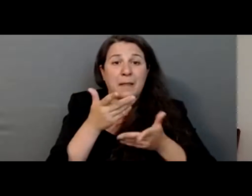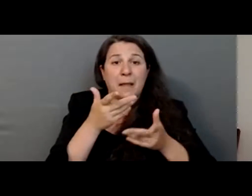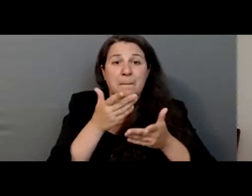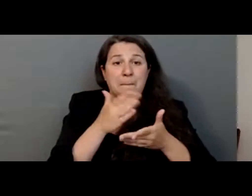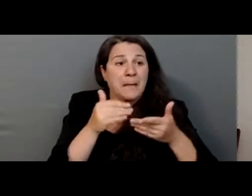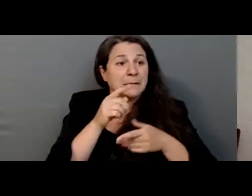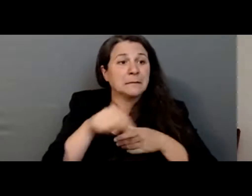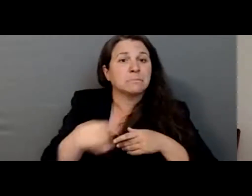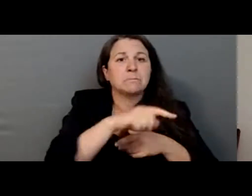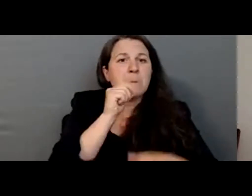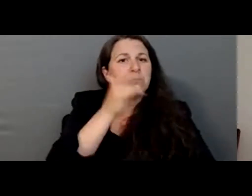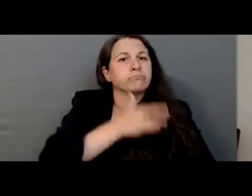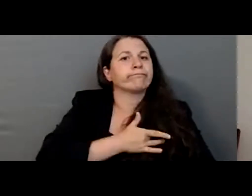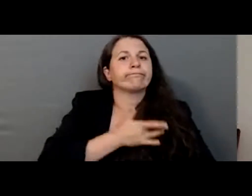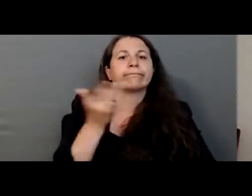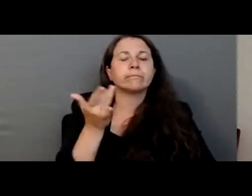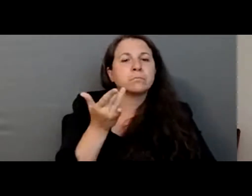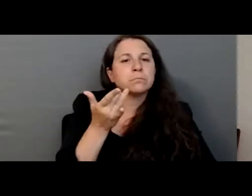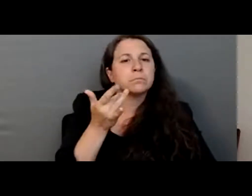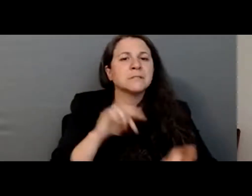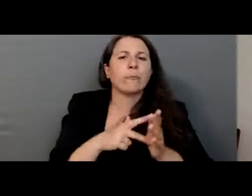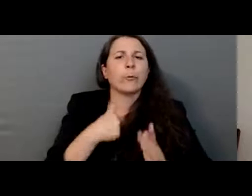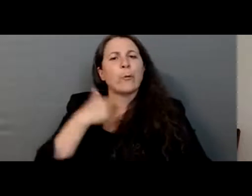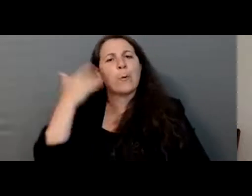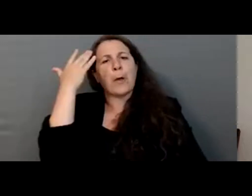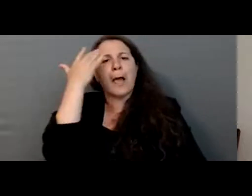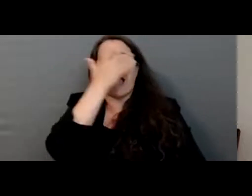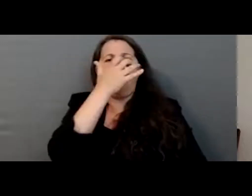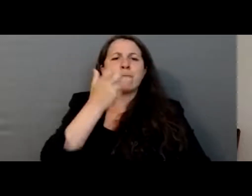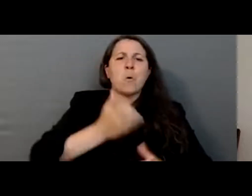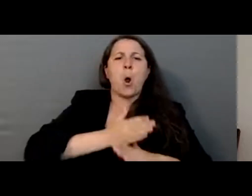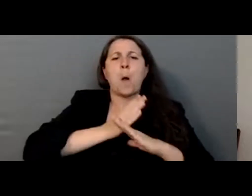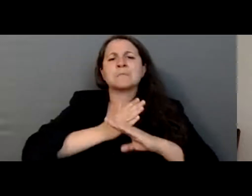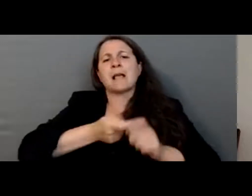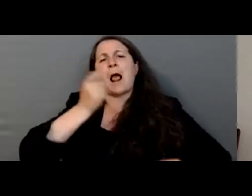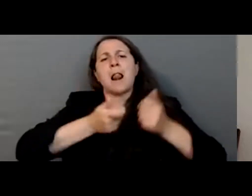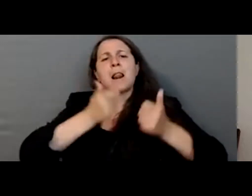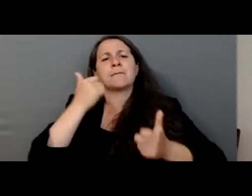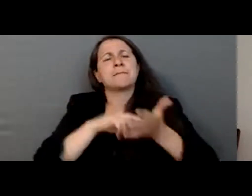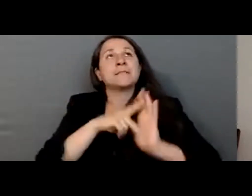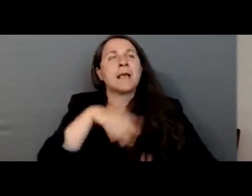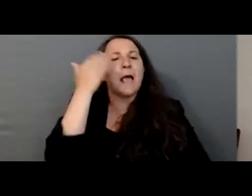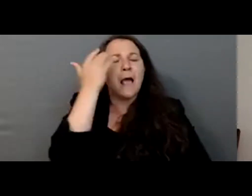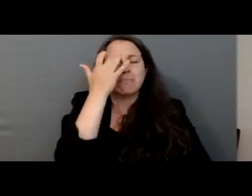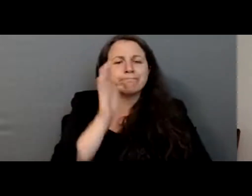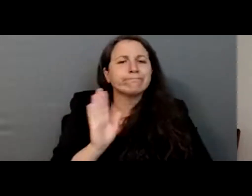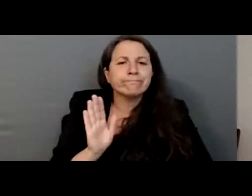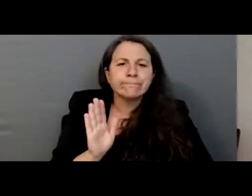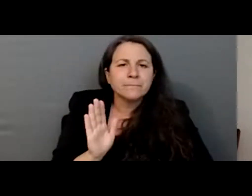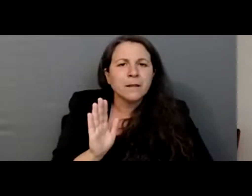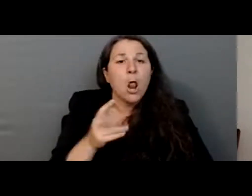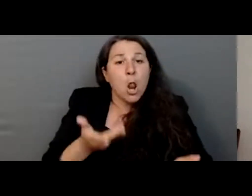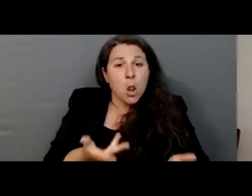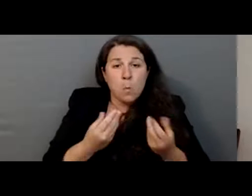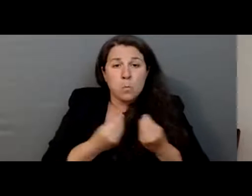face à une utopie. Il y a énormément de travaux en cours, il y a énormément de recherches en cours et il y a